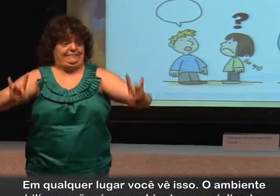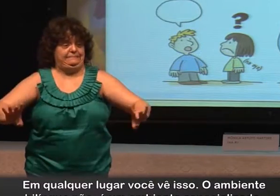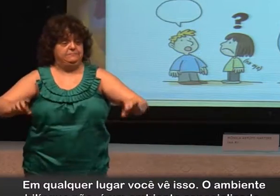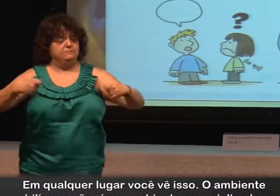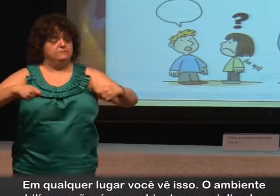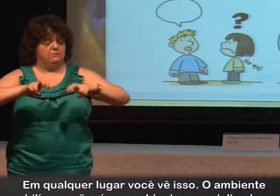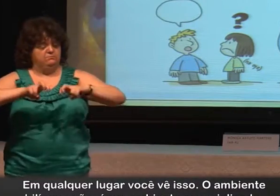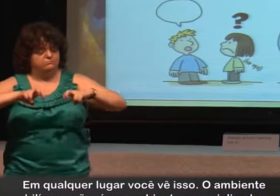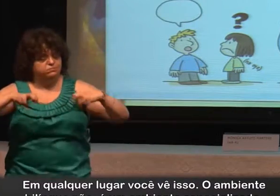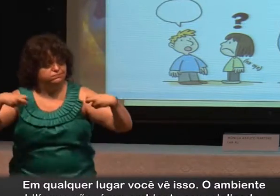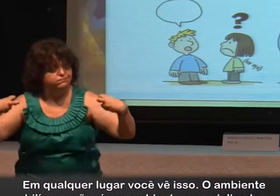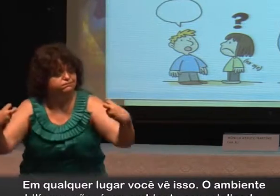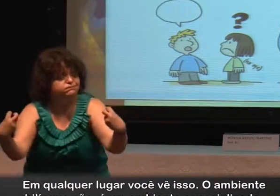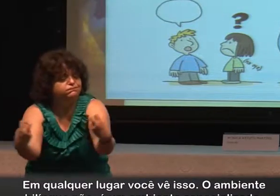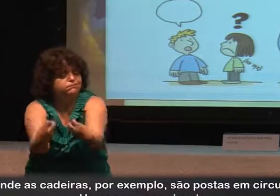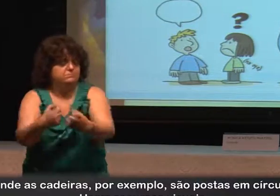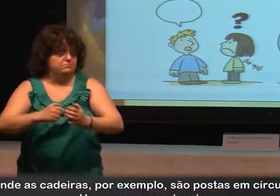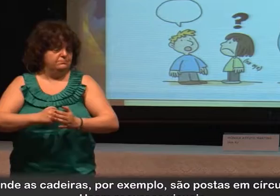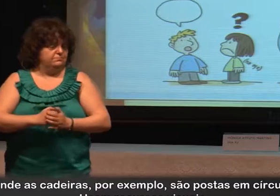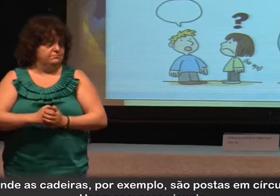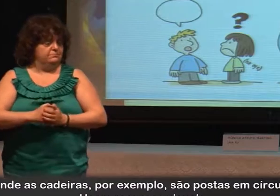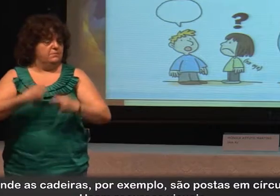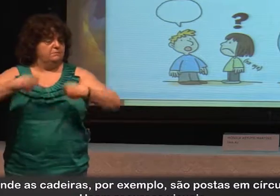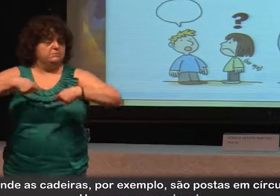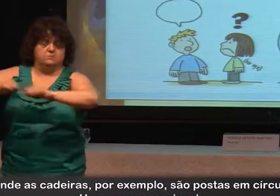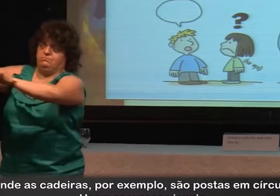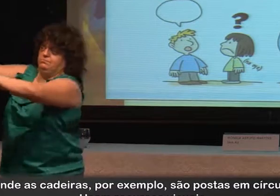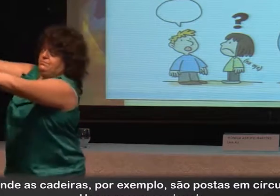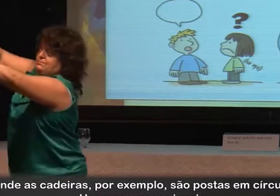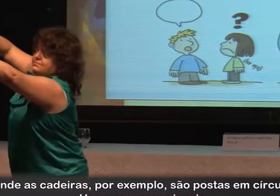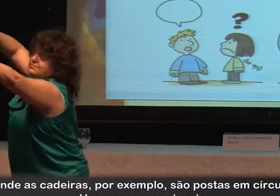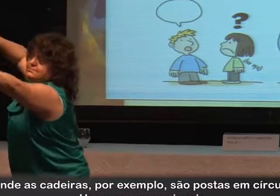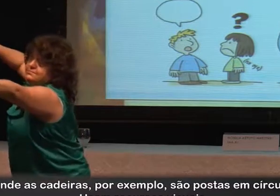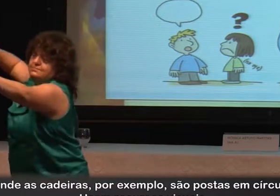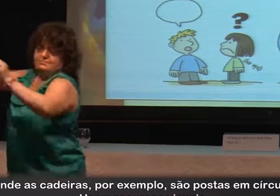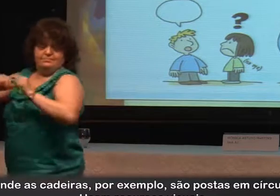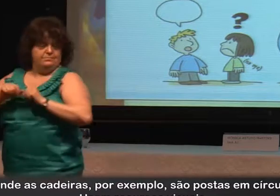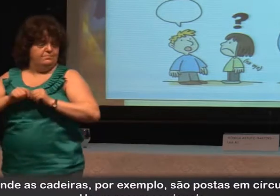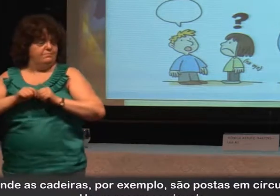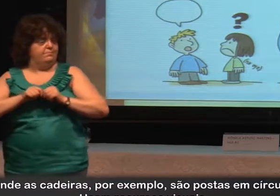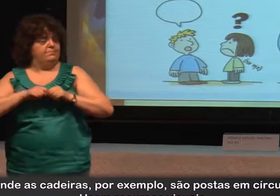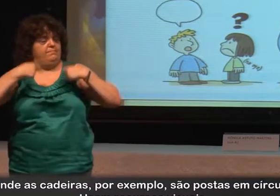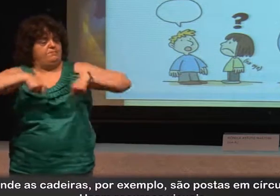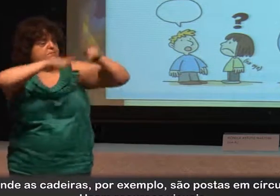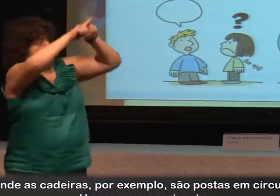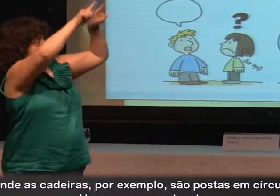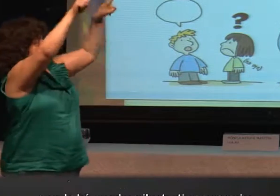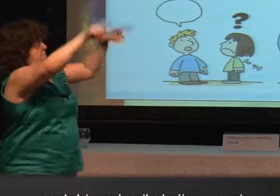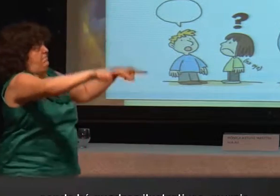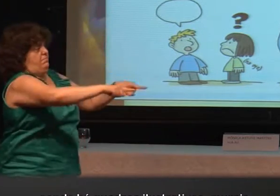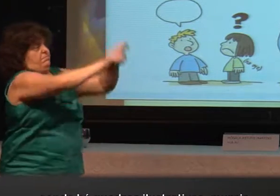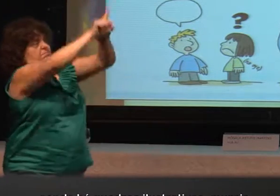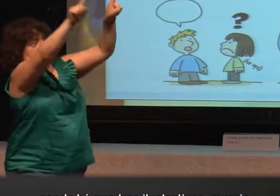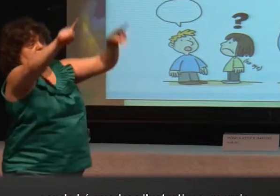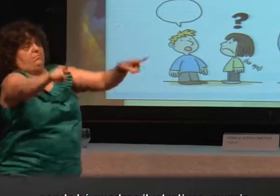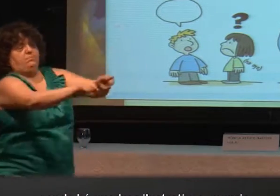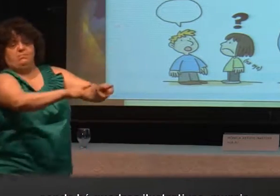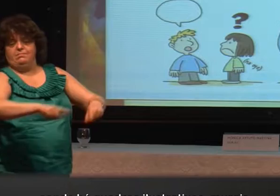lugar especializado, onde as cadeiras, por exemplo, são colocadas em círculos, onde usam recursos visuais, onde há